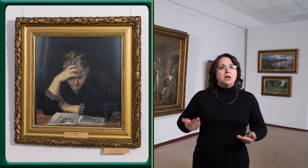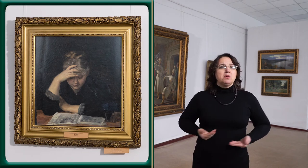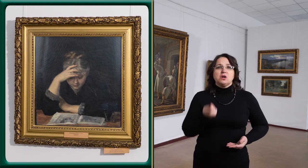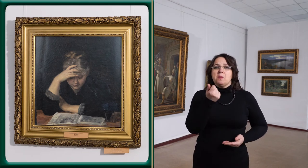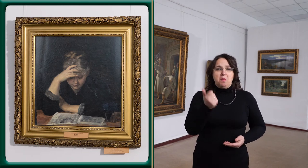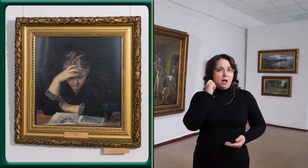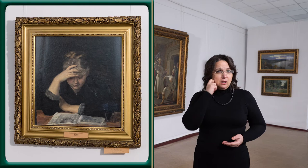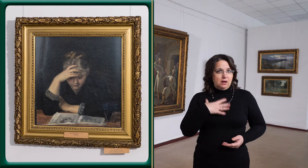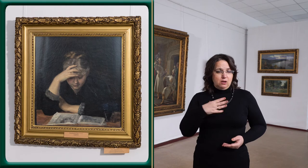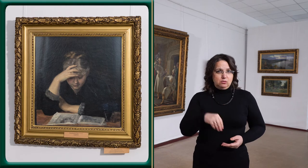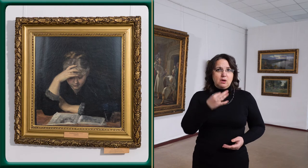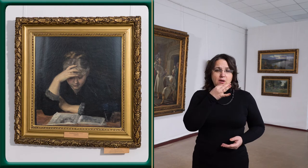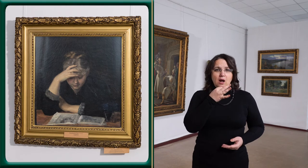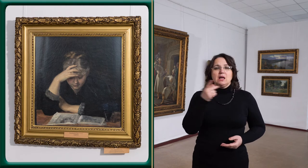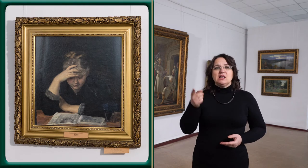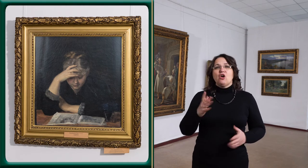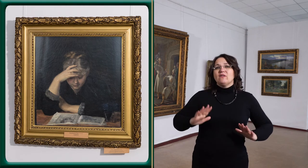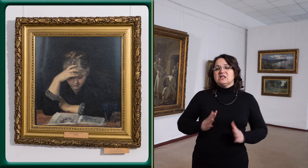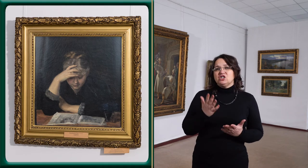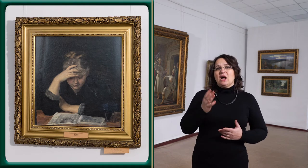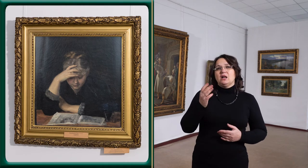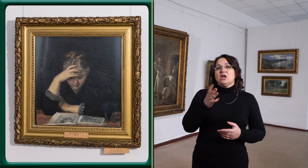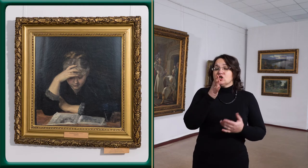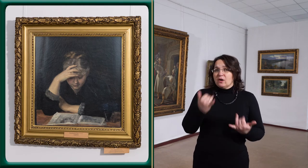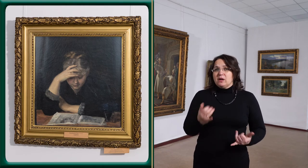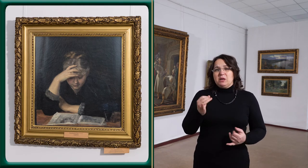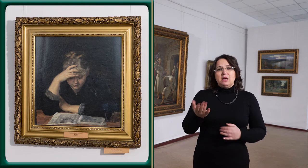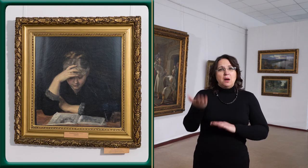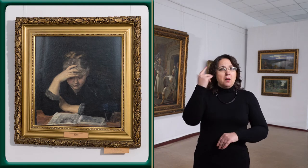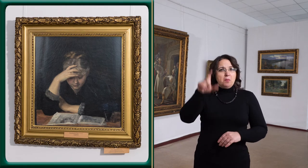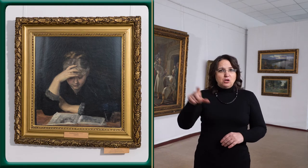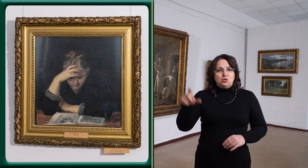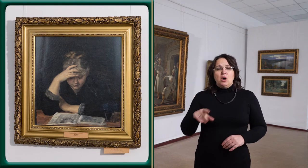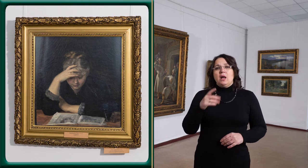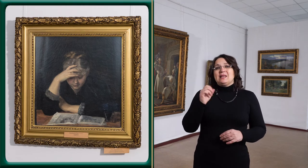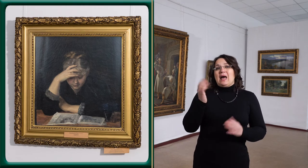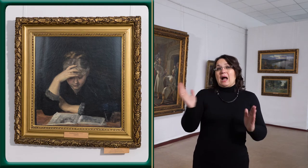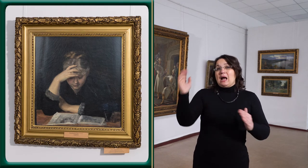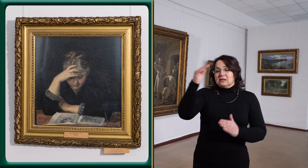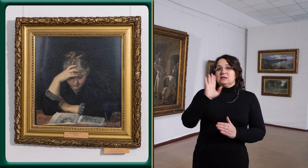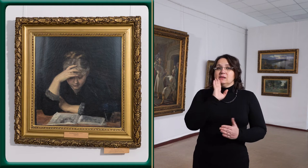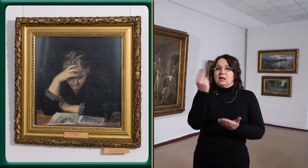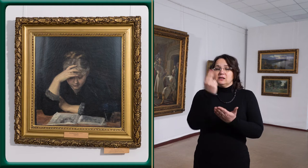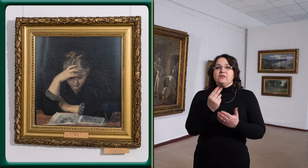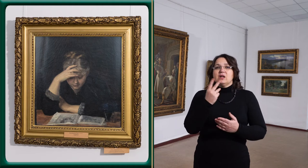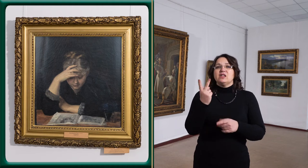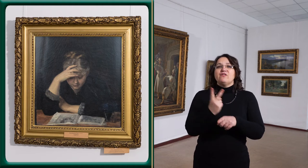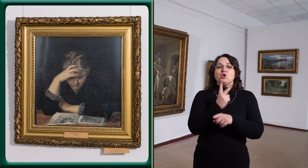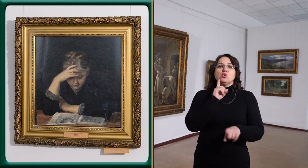восхищались и современники, и потомки. На картине «За книгой» Мари Башкирцева изобразила двоюродную сестру Дину,